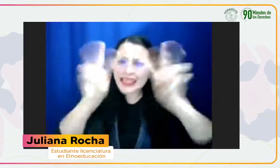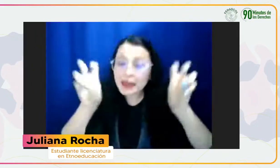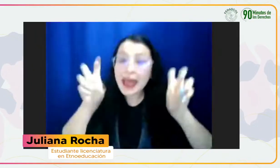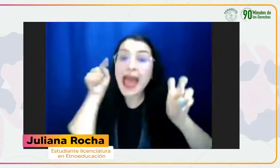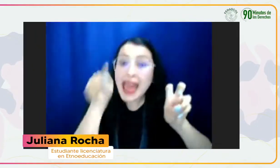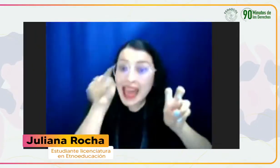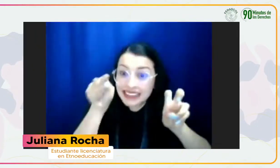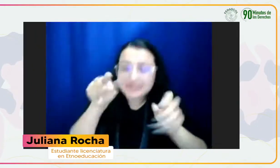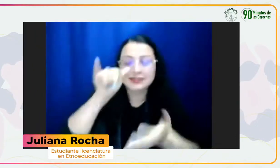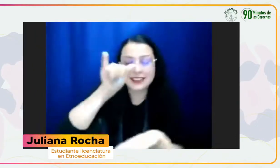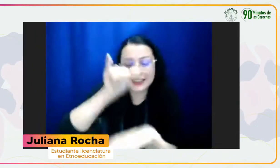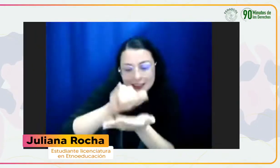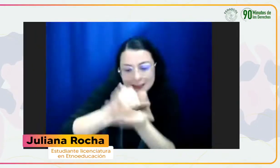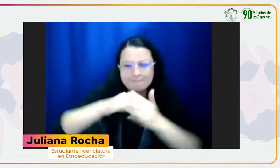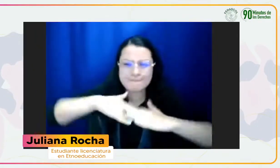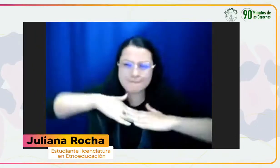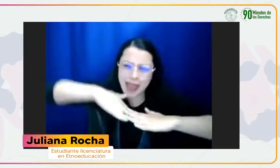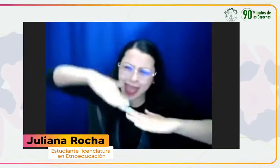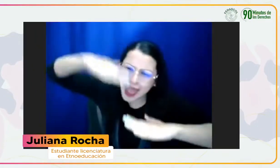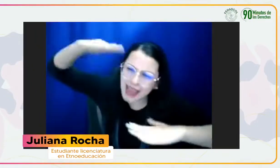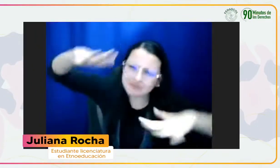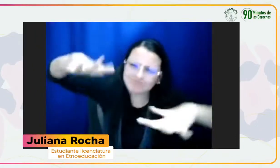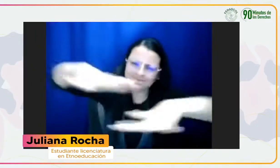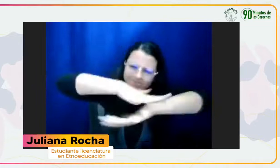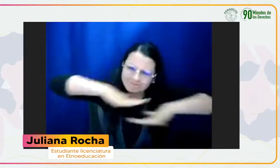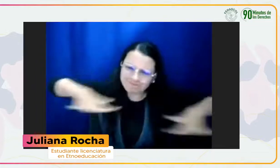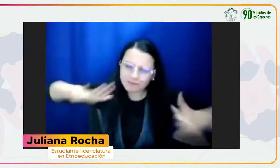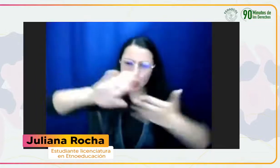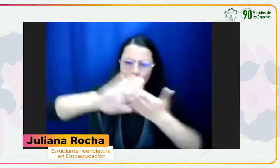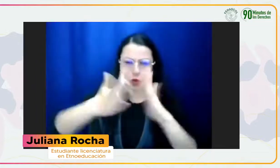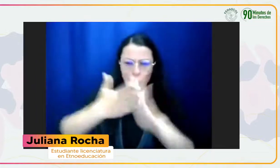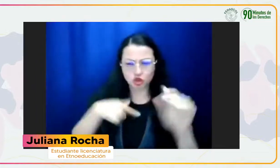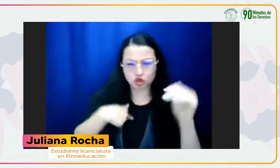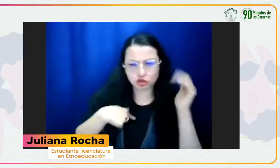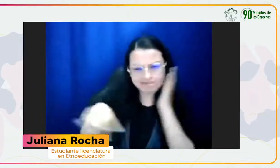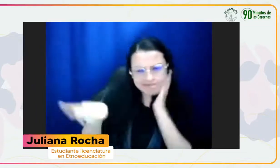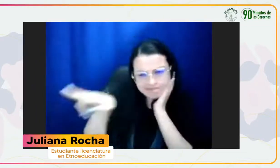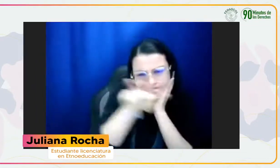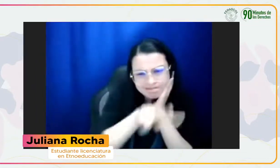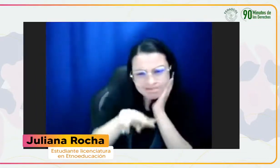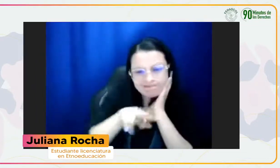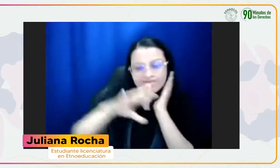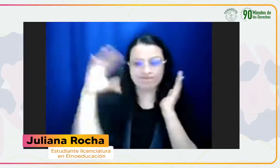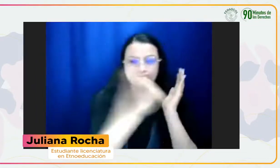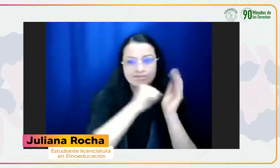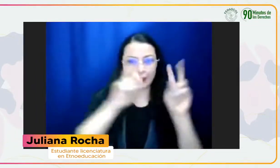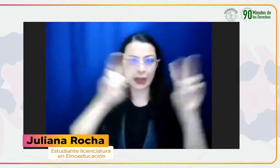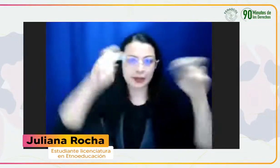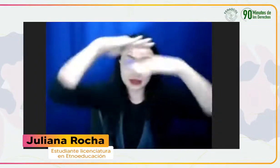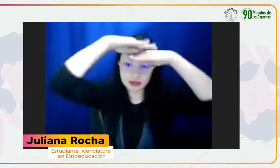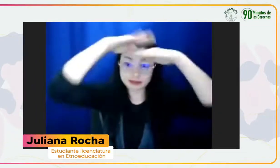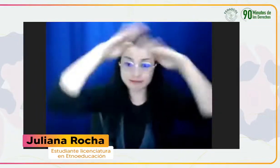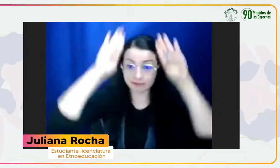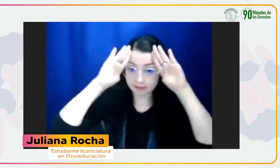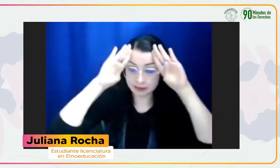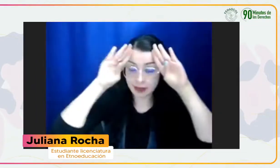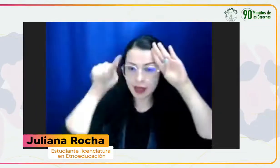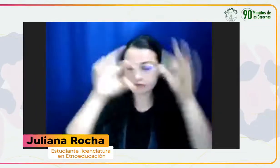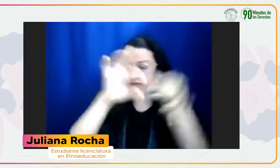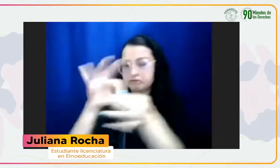mujer homosexual. No, o sea, son cosas que están en la sociedad y están en la comunidad que podemos darnos cuenta que